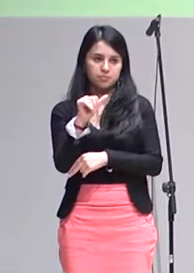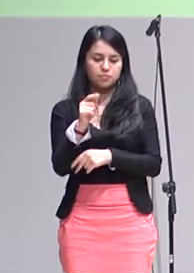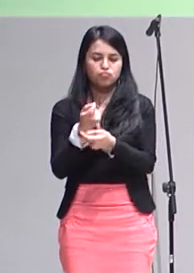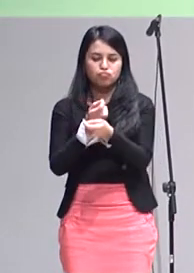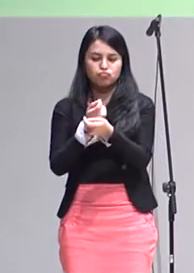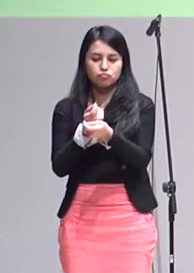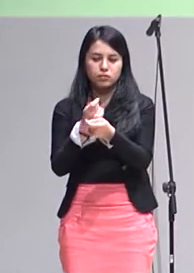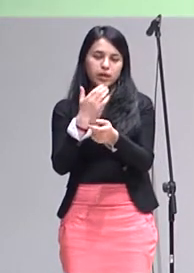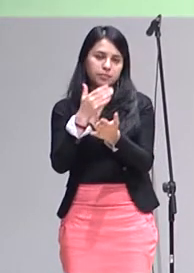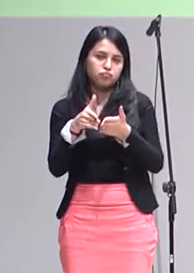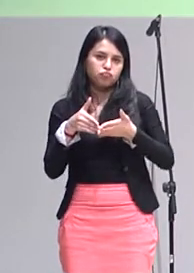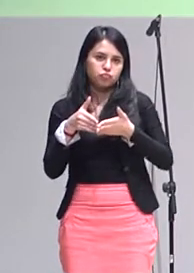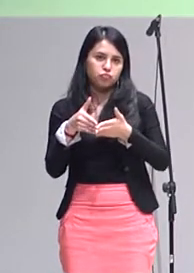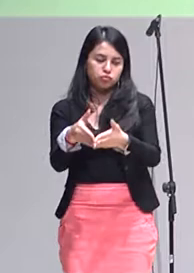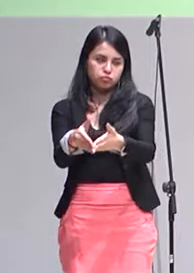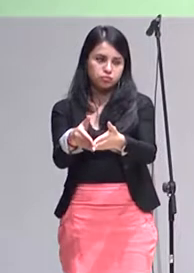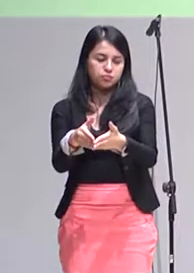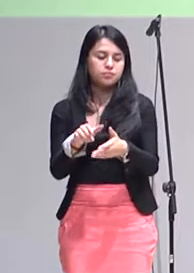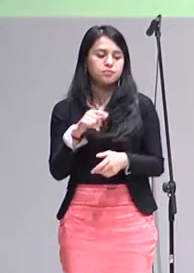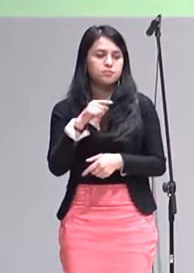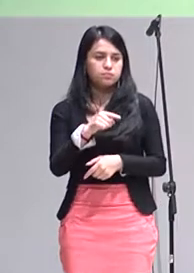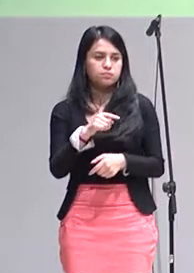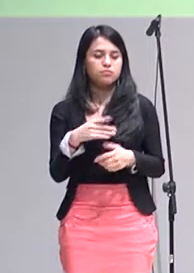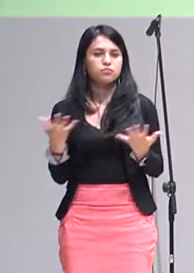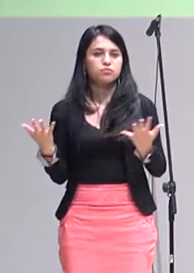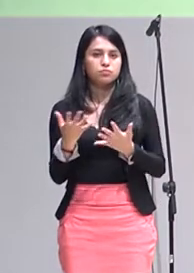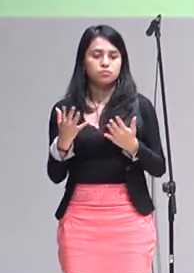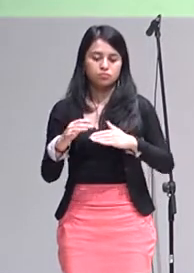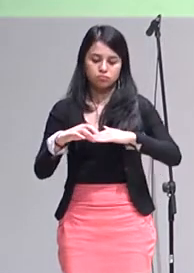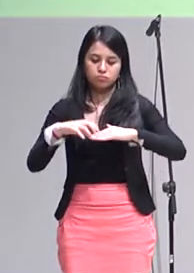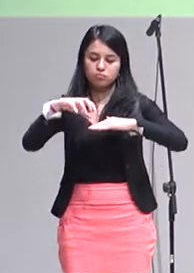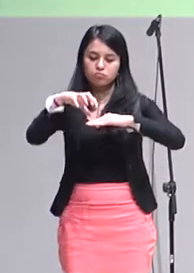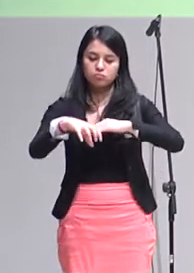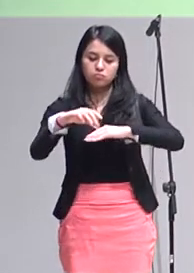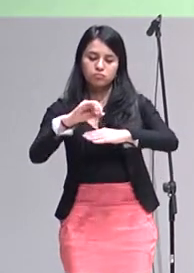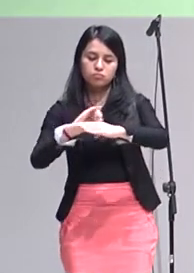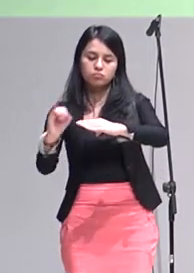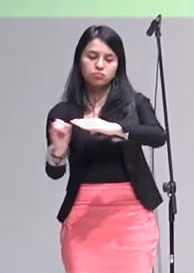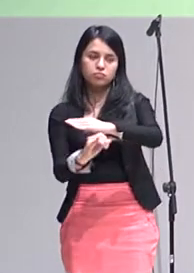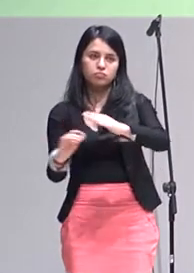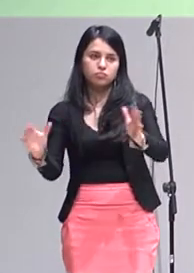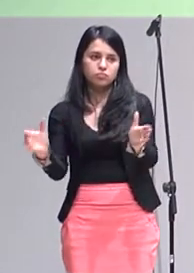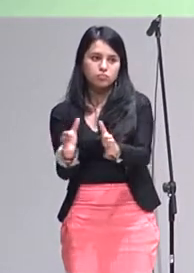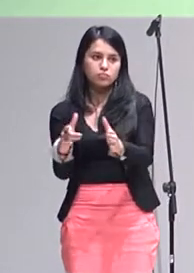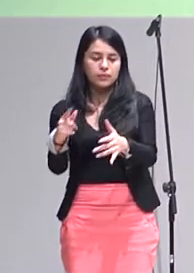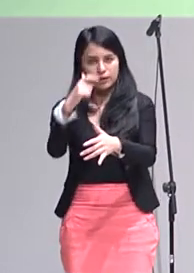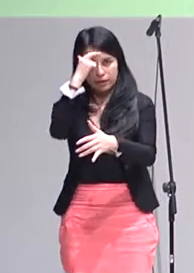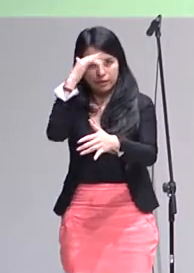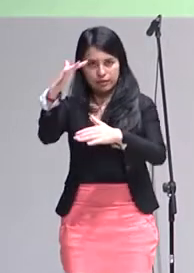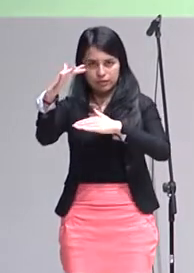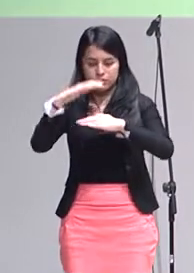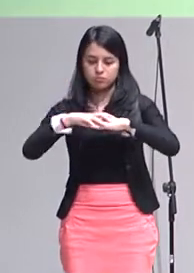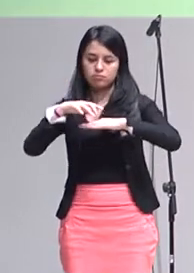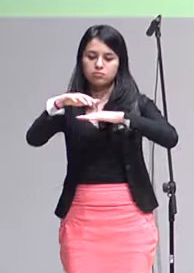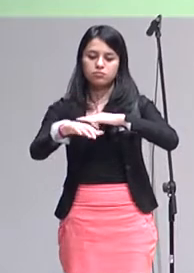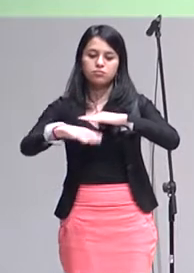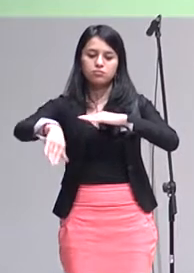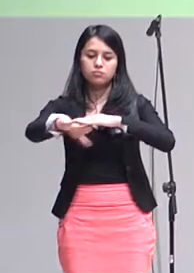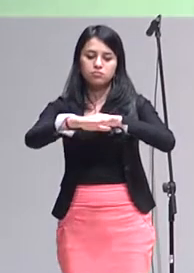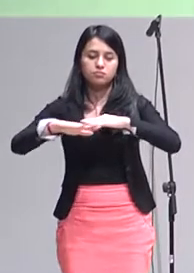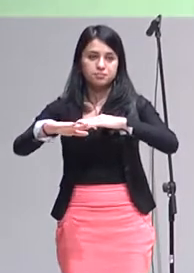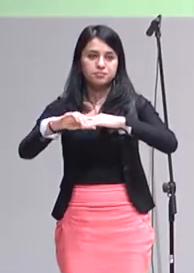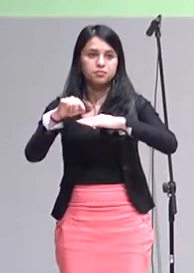minutos por lancha. Y está ubicado en la bahía externa de Cartagena. Tierra